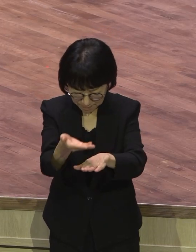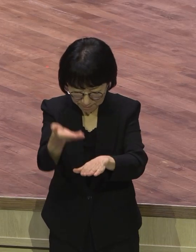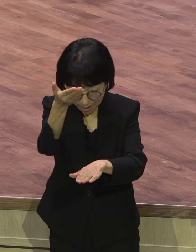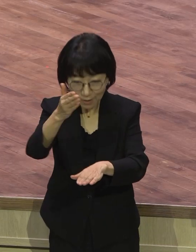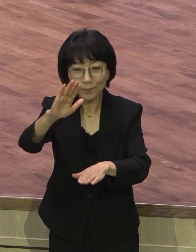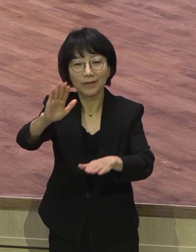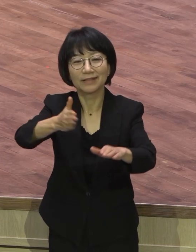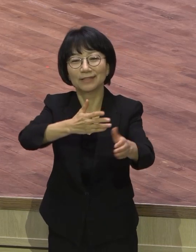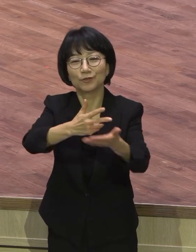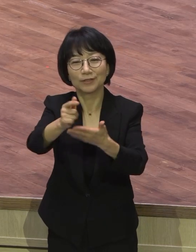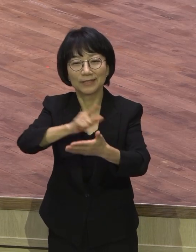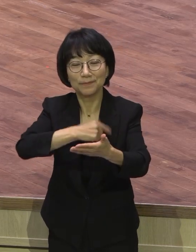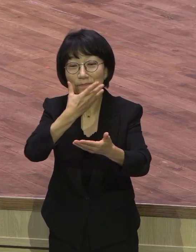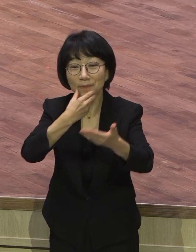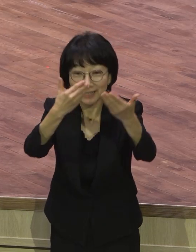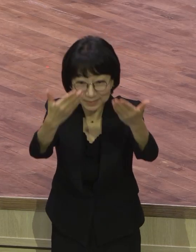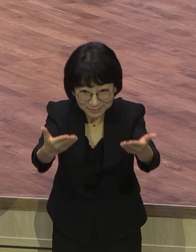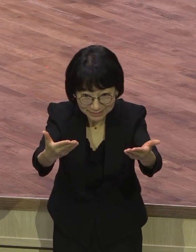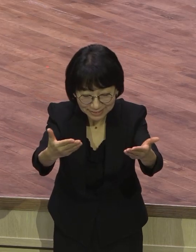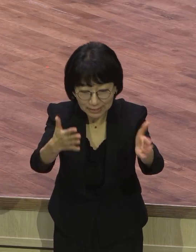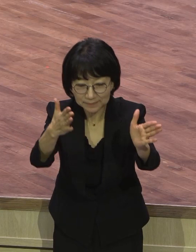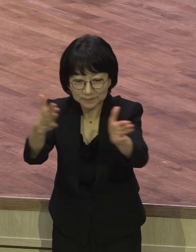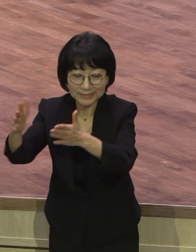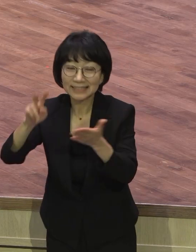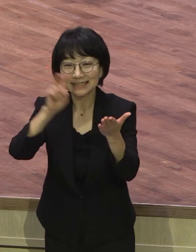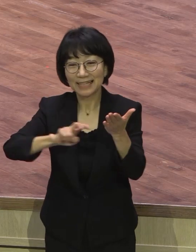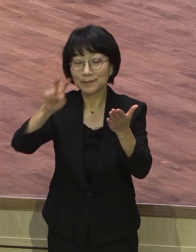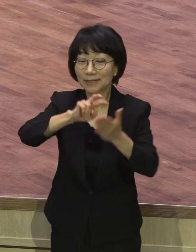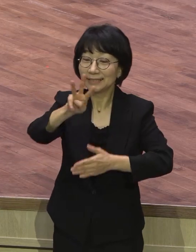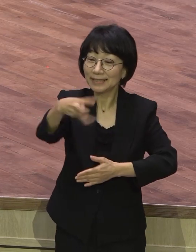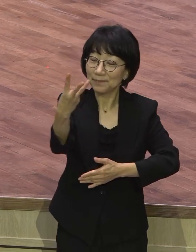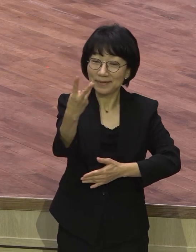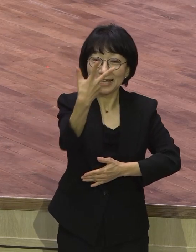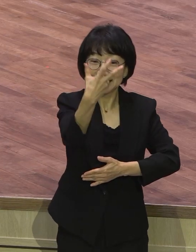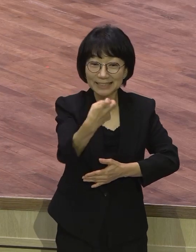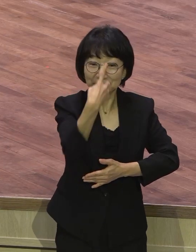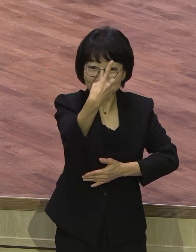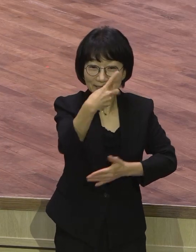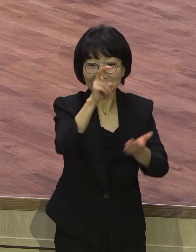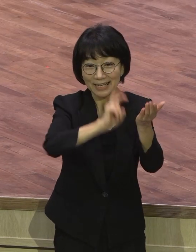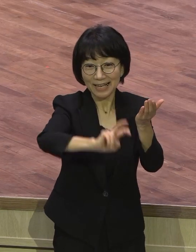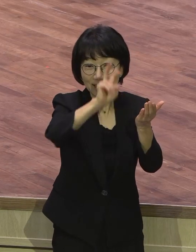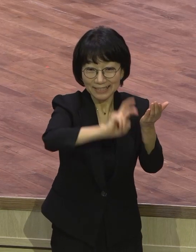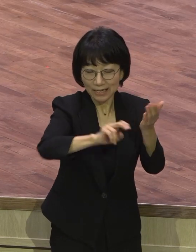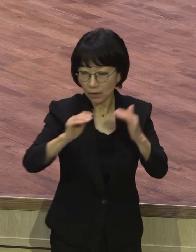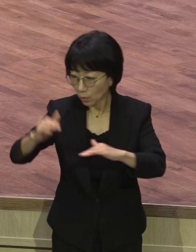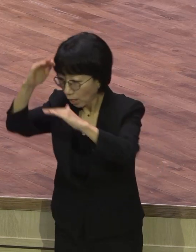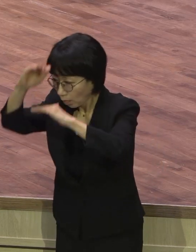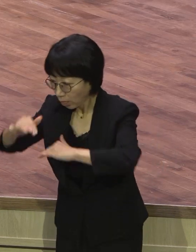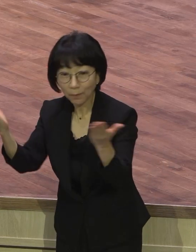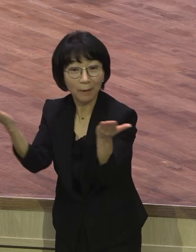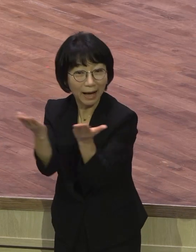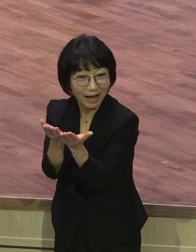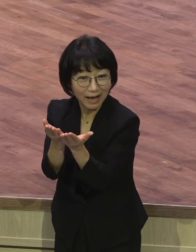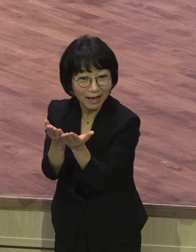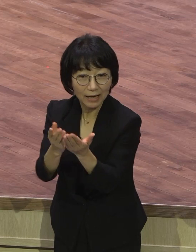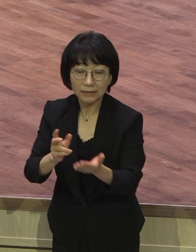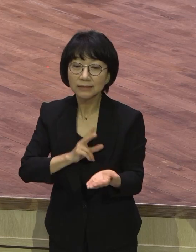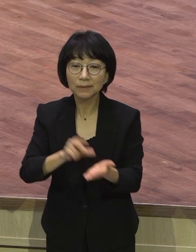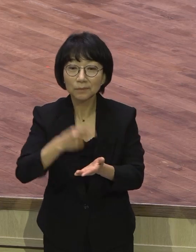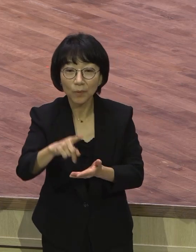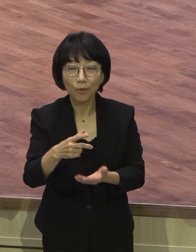결론입니다 찬송가 371장은 우리 본문에 내용이 담긴 찬송이에요 제목이 구주여 광풍이